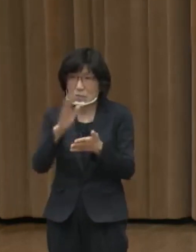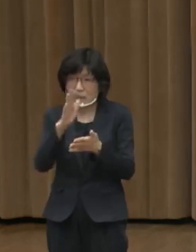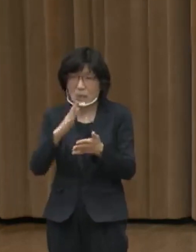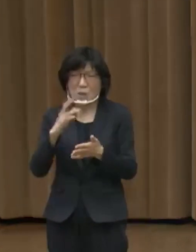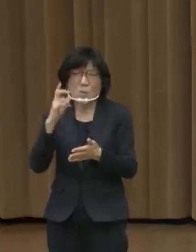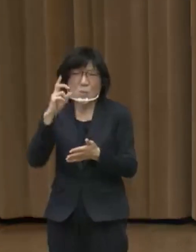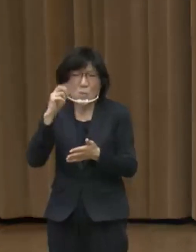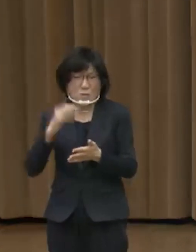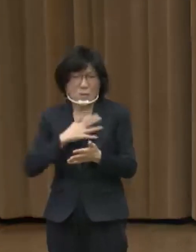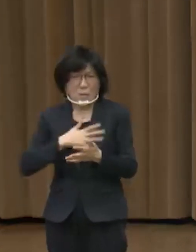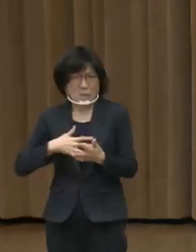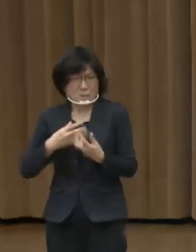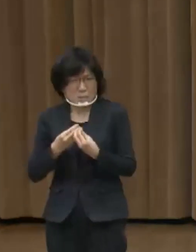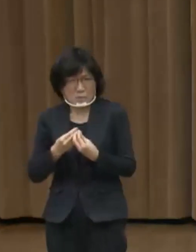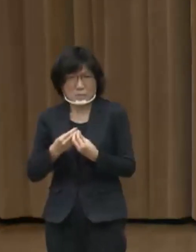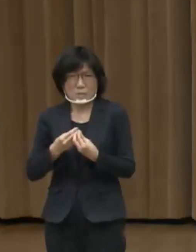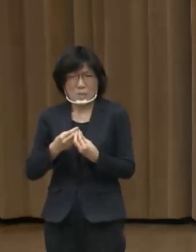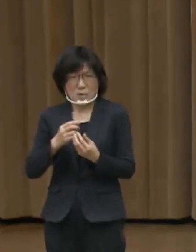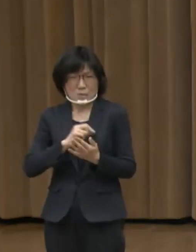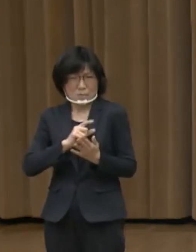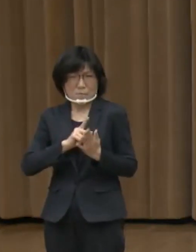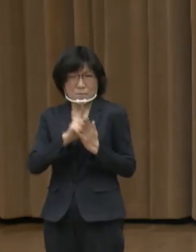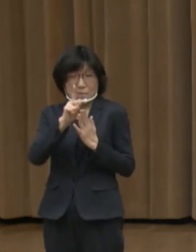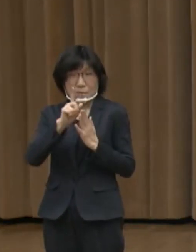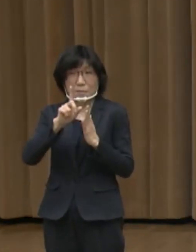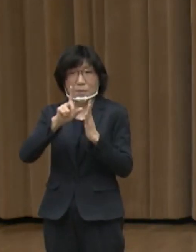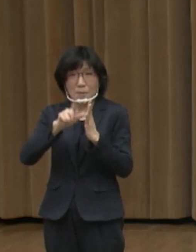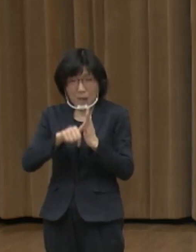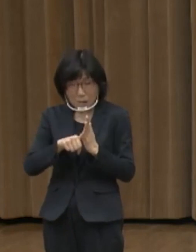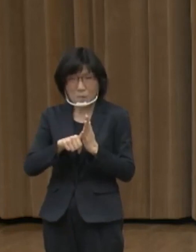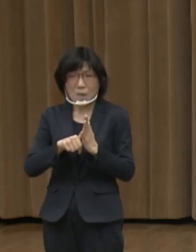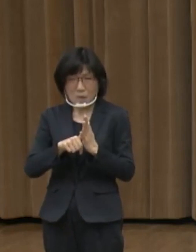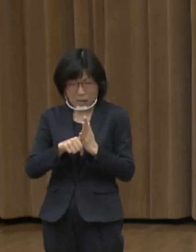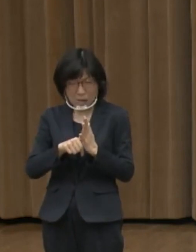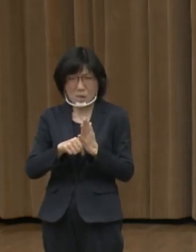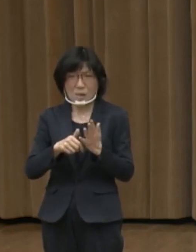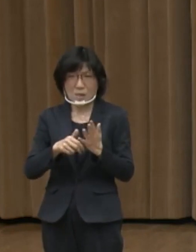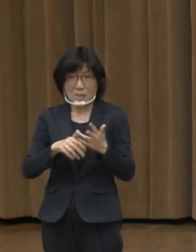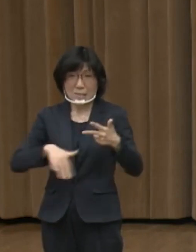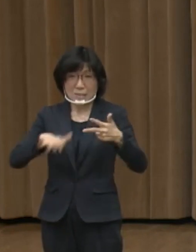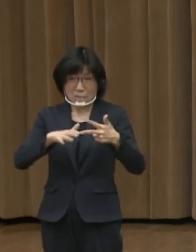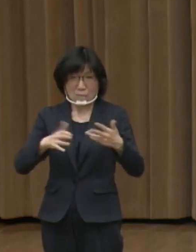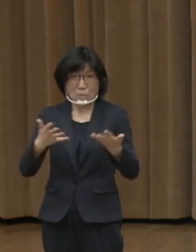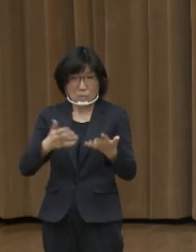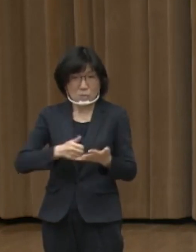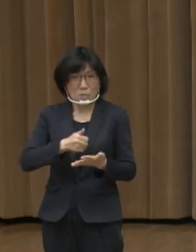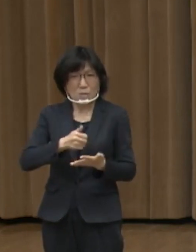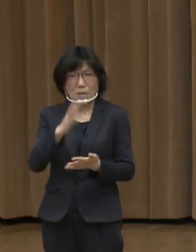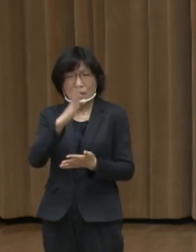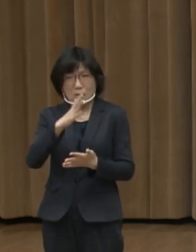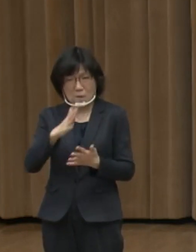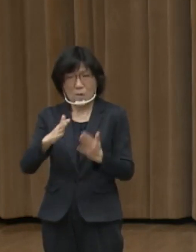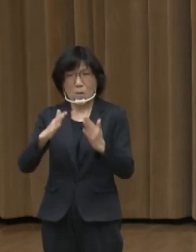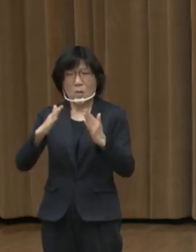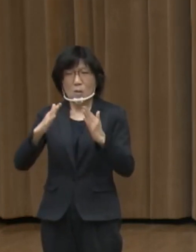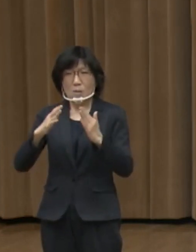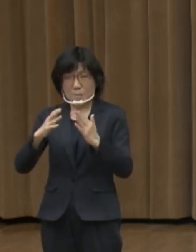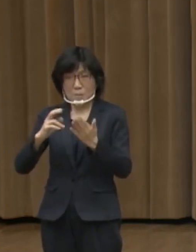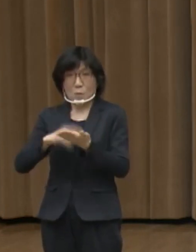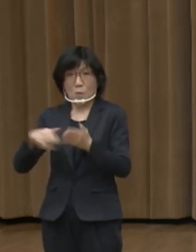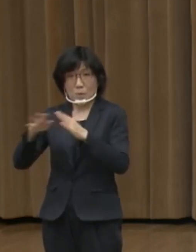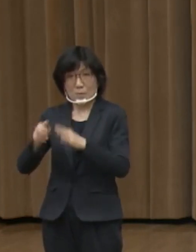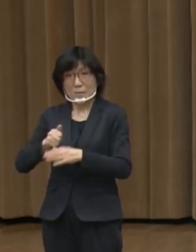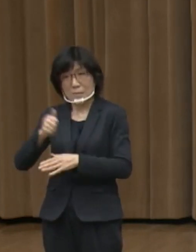体調が悪い症状がある場合には出勤を停止して受診を徹底していただくことが必要であり、当